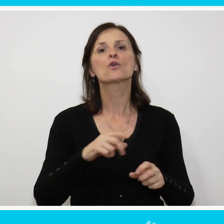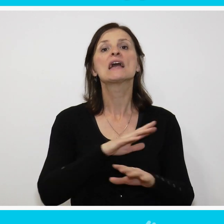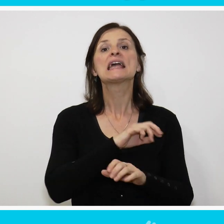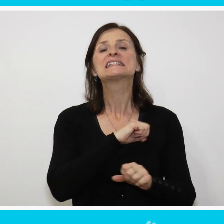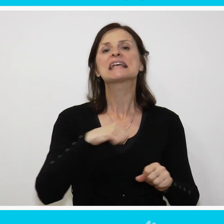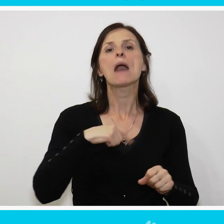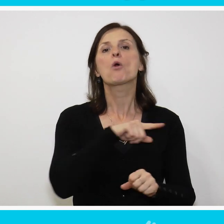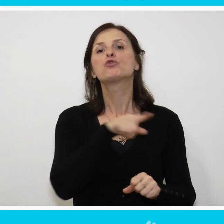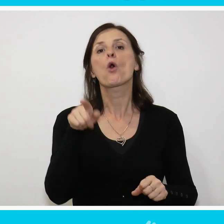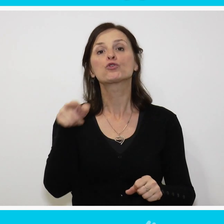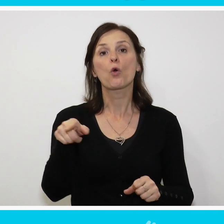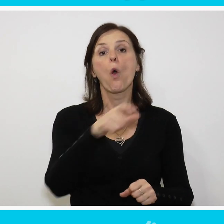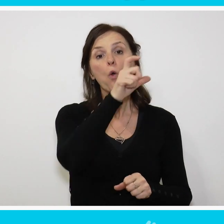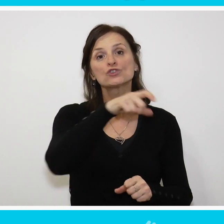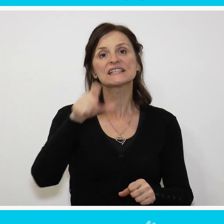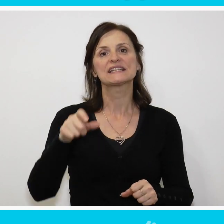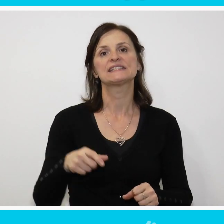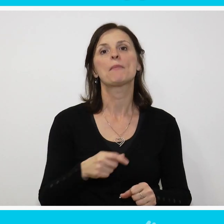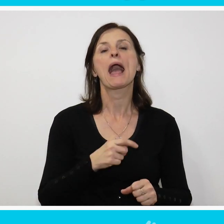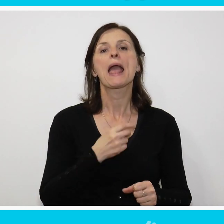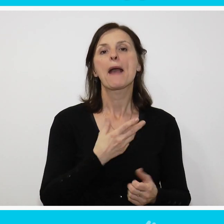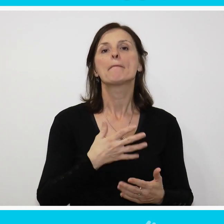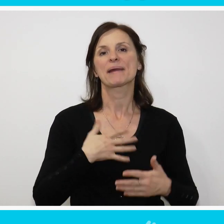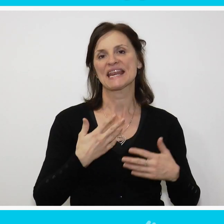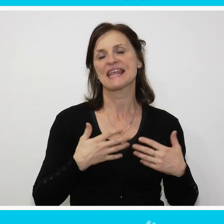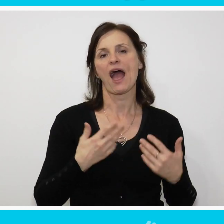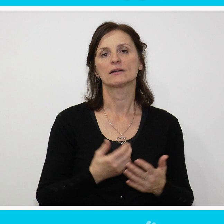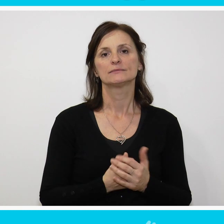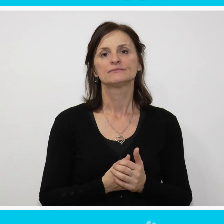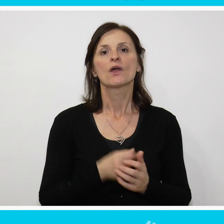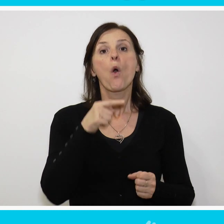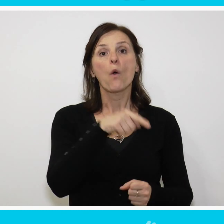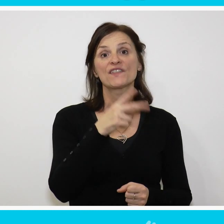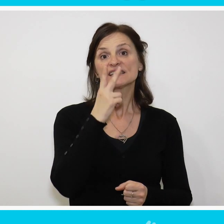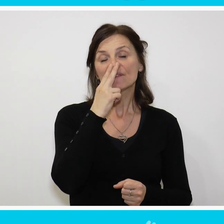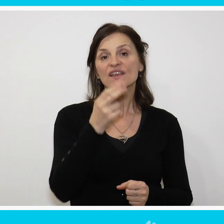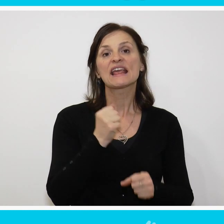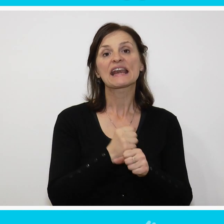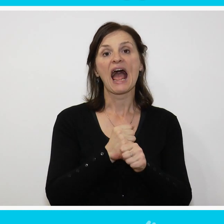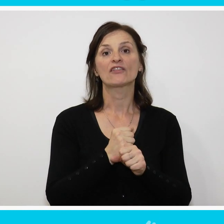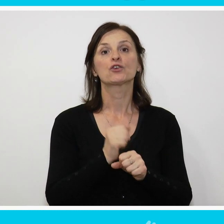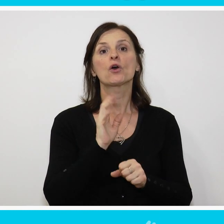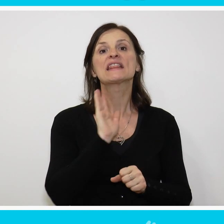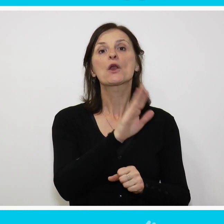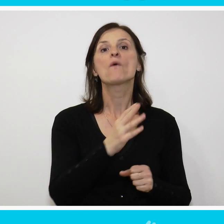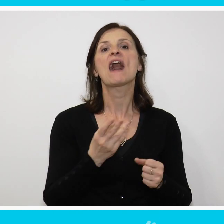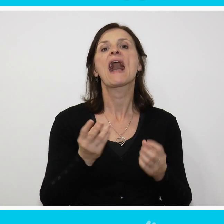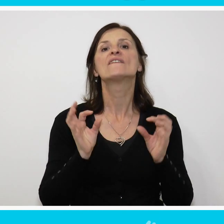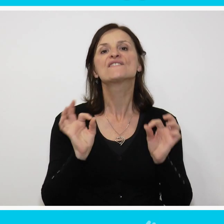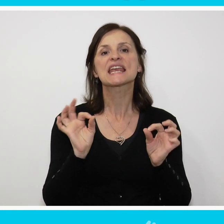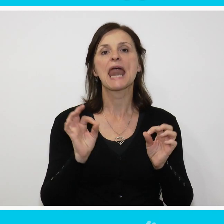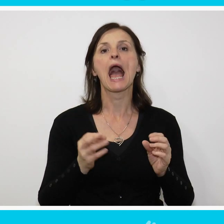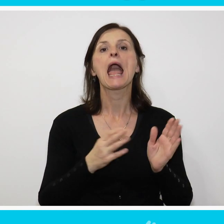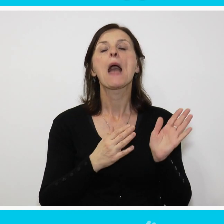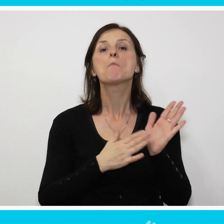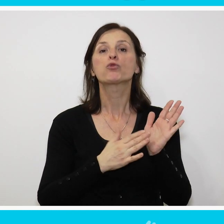traju samo dok to učesnicima prija. Ovdje se vidi rad na njihovoj finoj motorici,